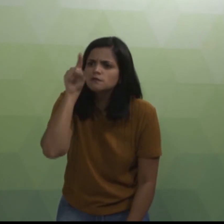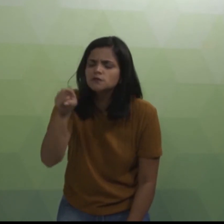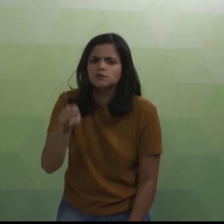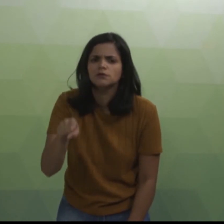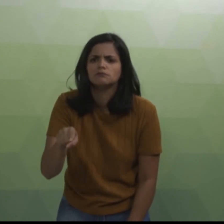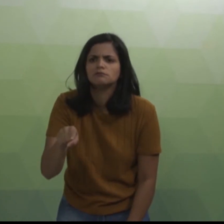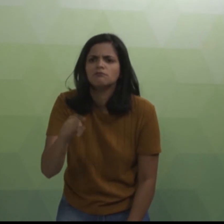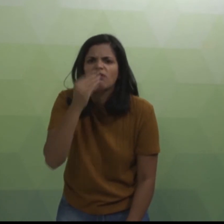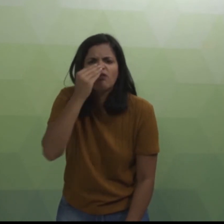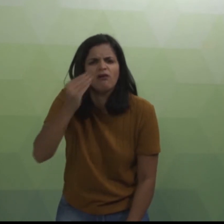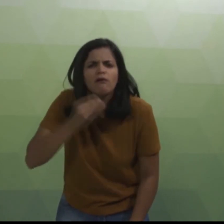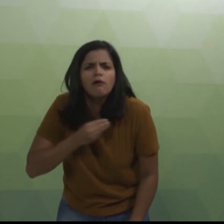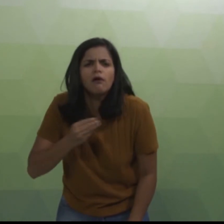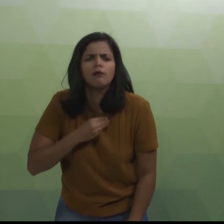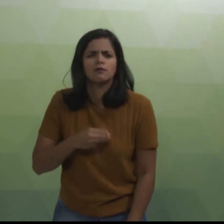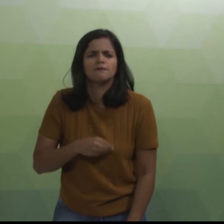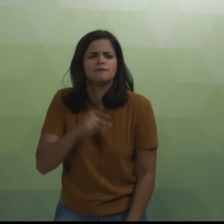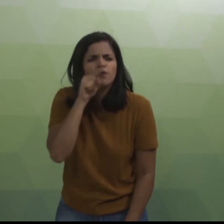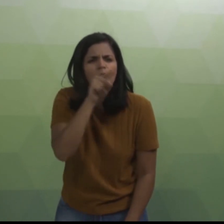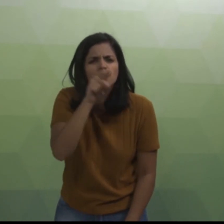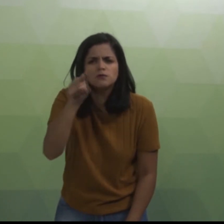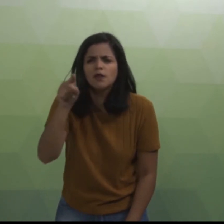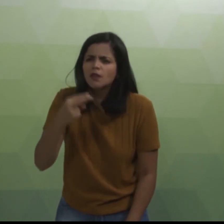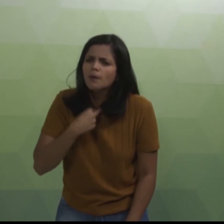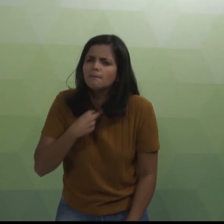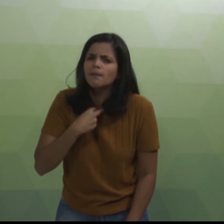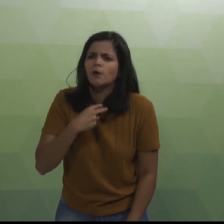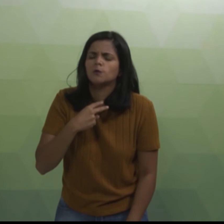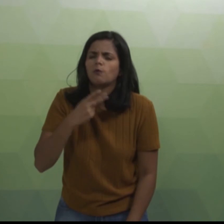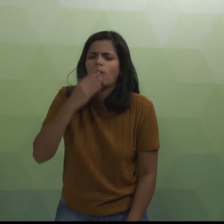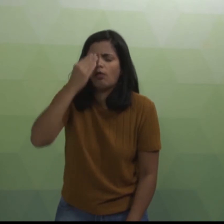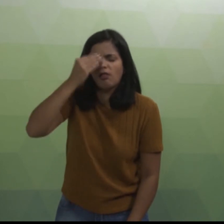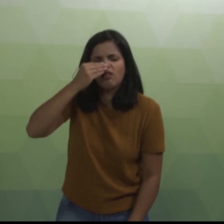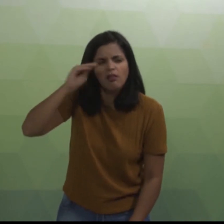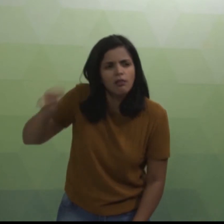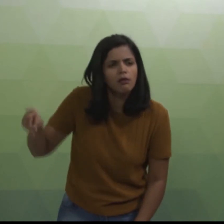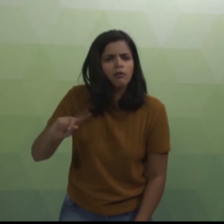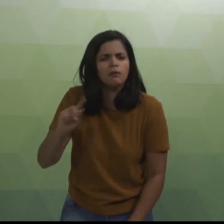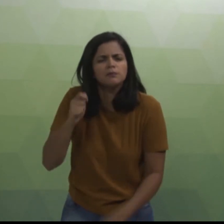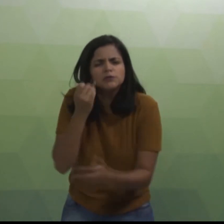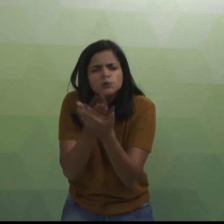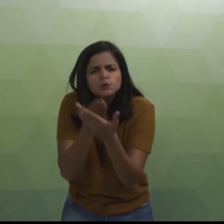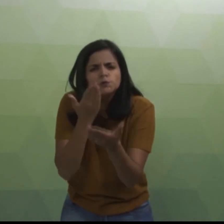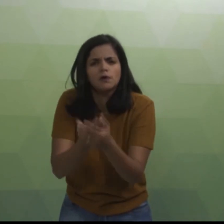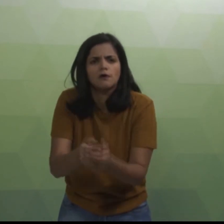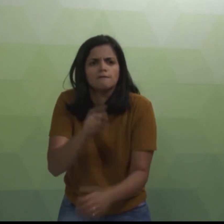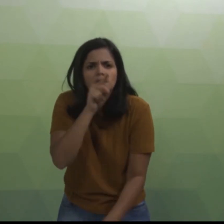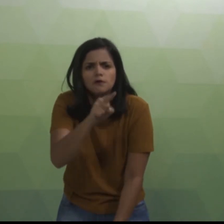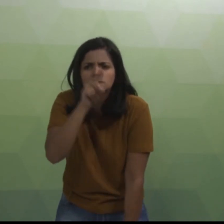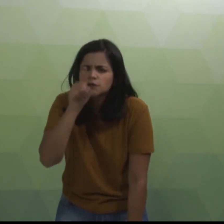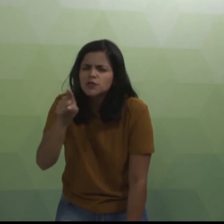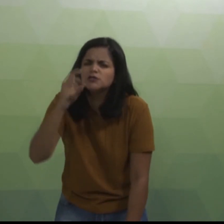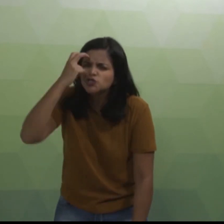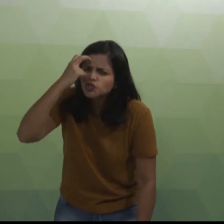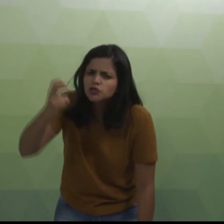segunda pessoa. Você, não me ignore. Não tenha preguiça, estude, você